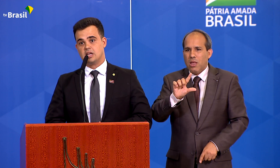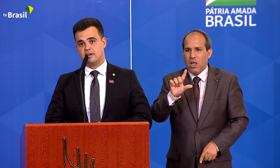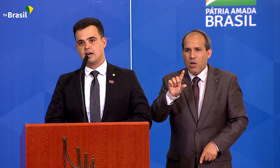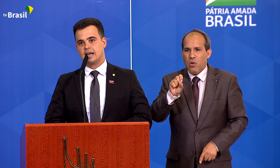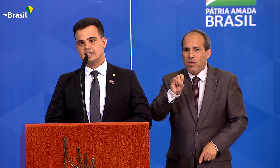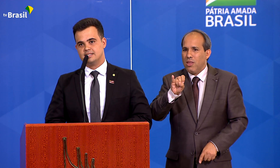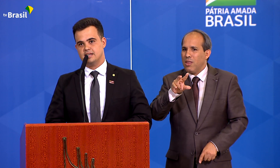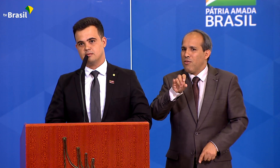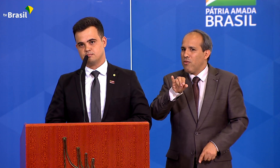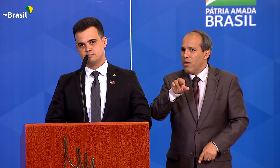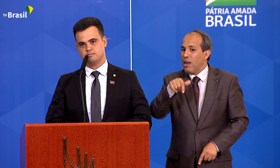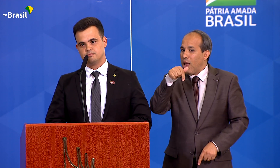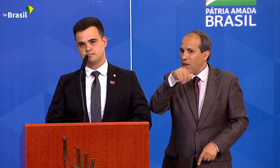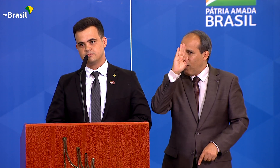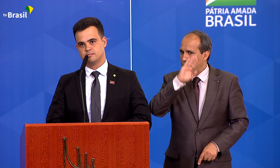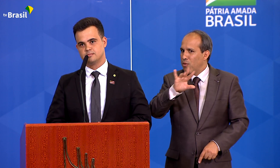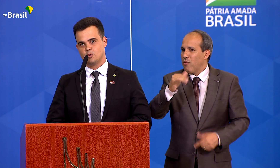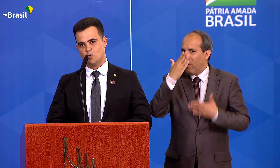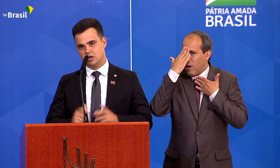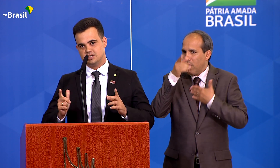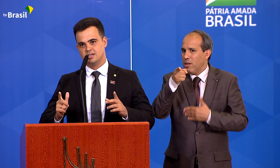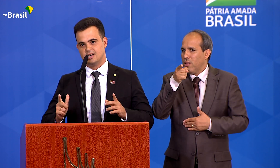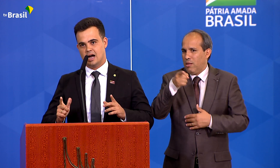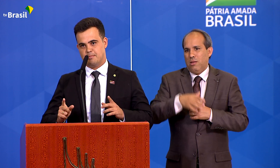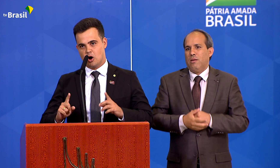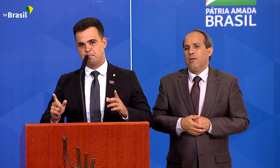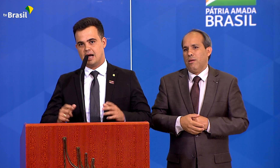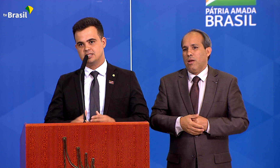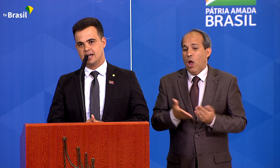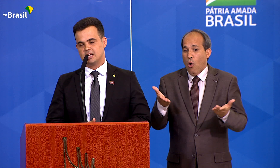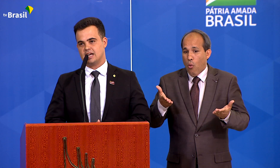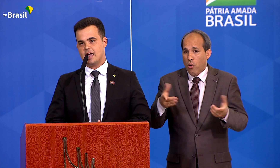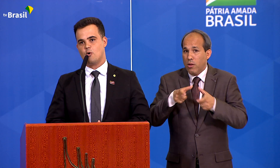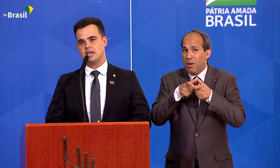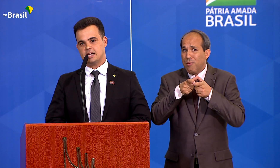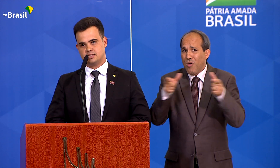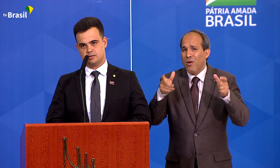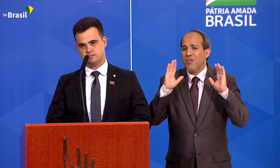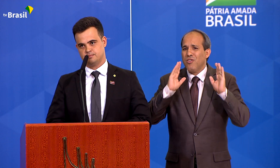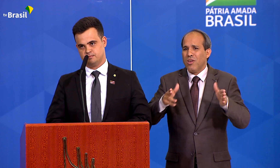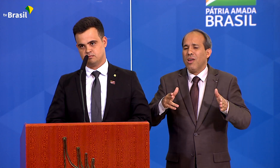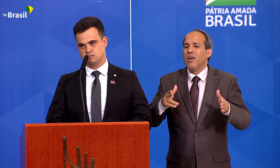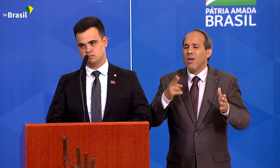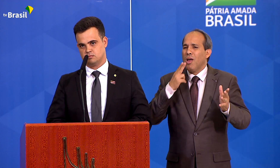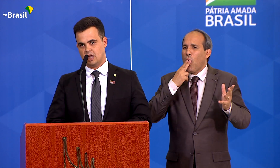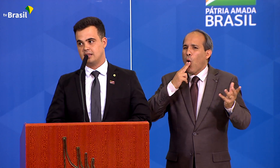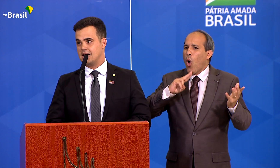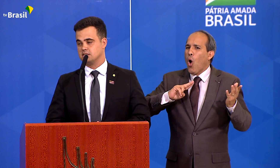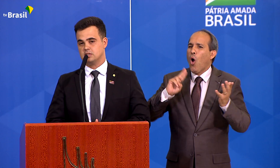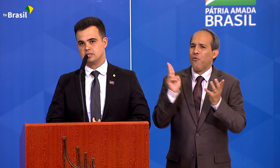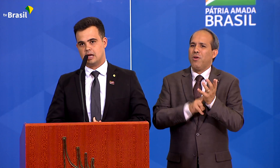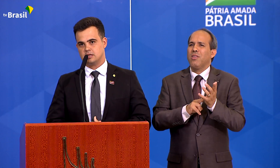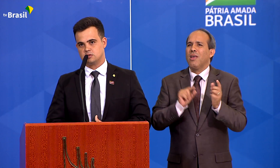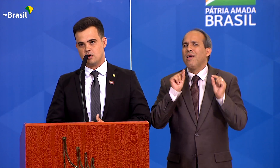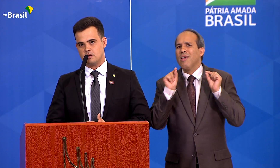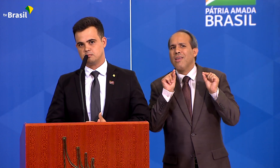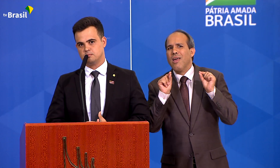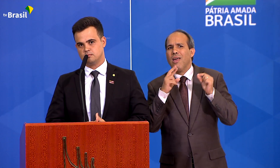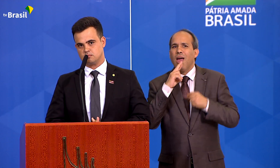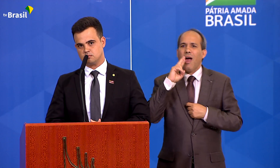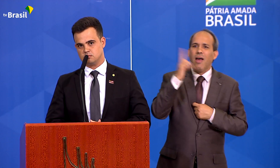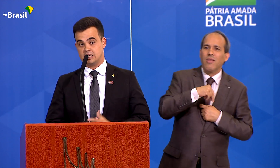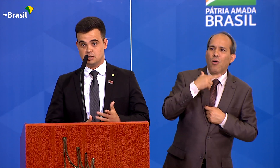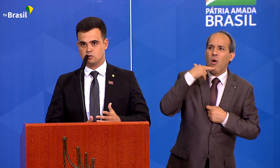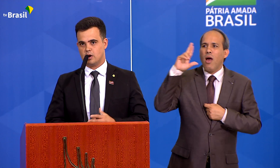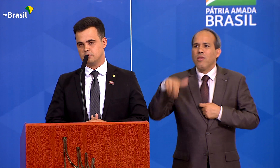e a nação ele vai te agradecer é hoje a maior parte dela já reconhece quem tem razão desse lado